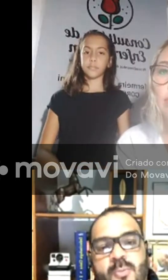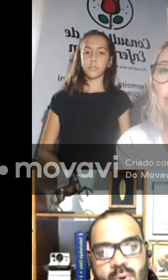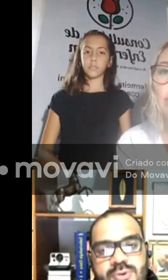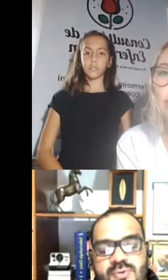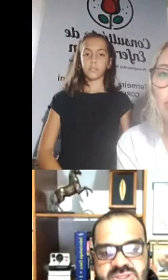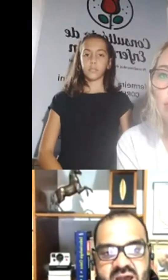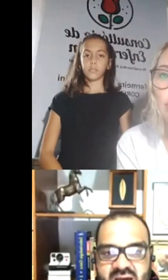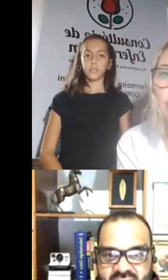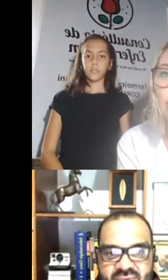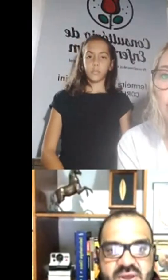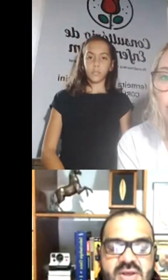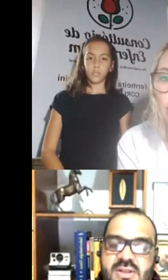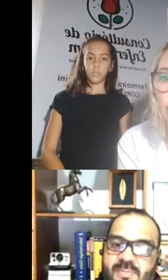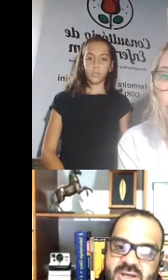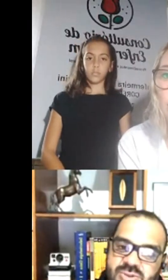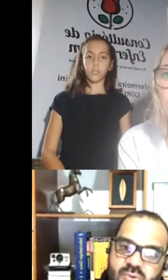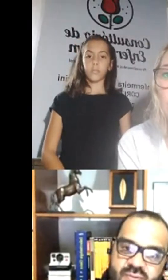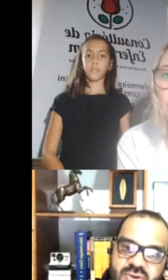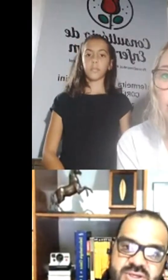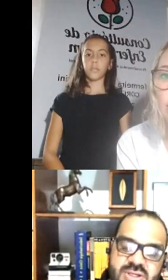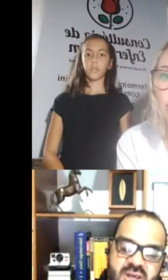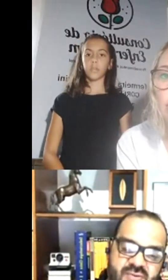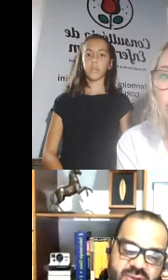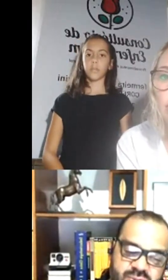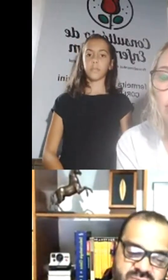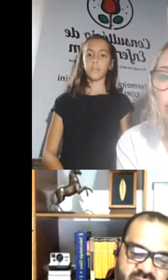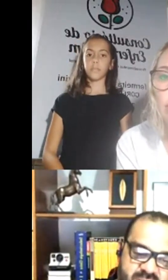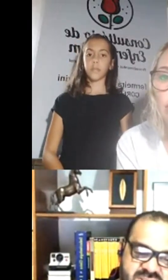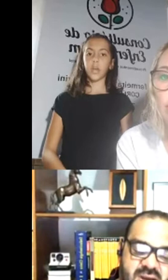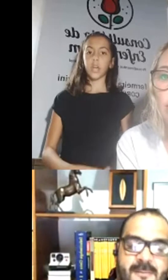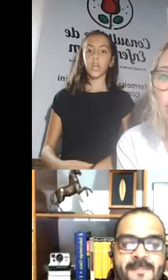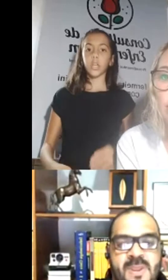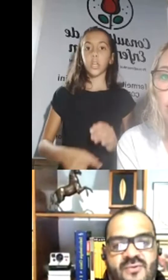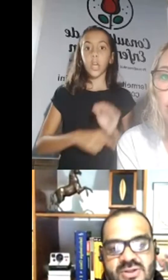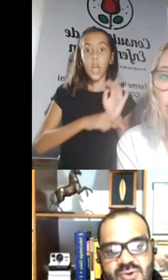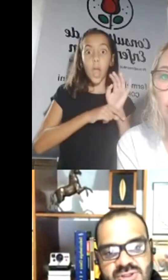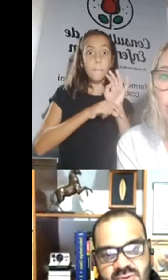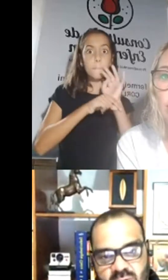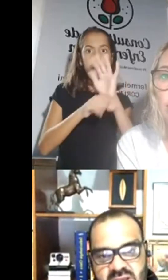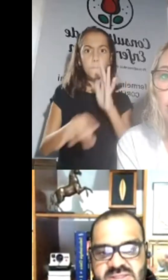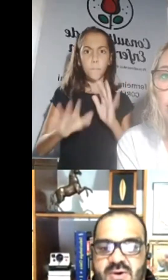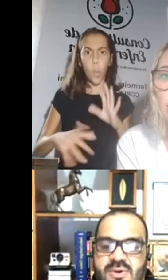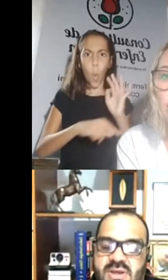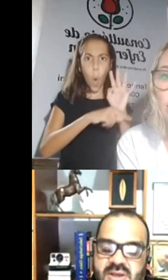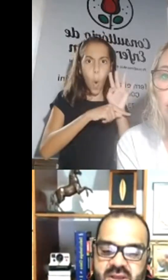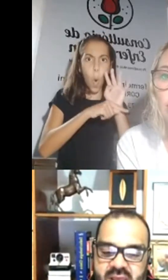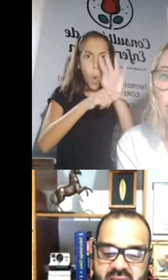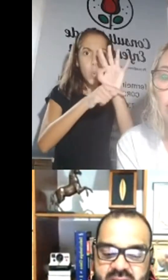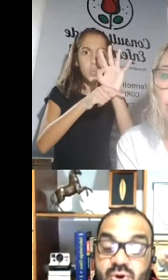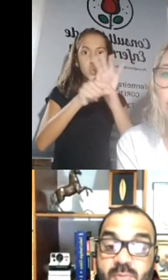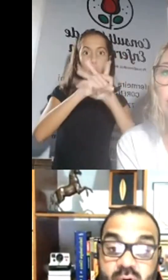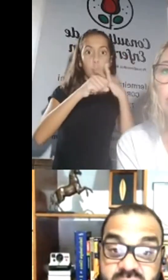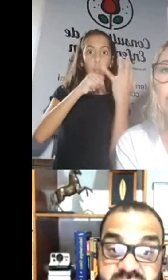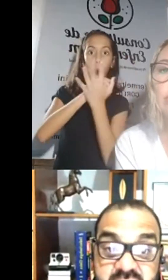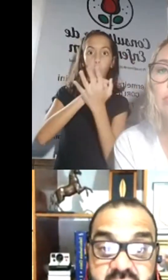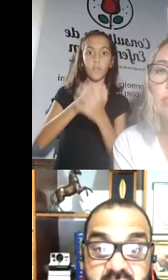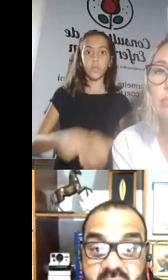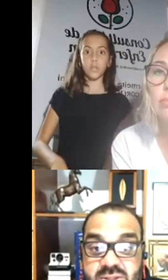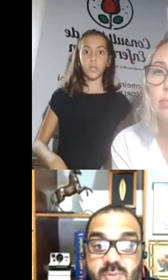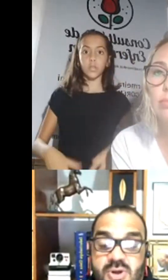é o ponto-chave da parte do Covid, né? Fatores de inflamação, fatores de coagulação, que a